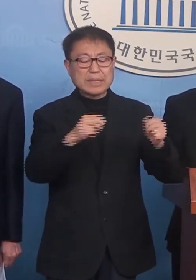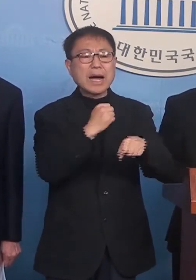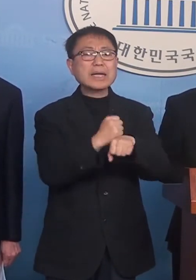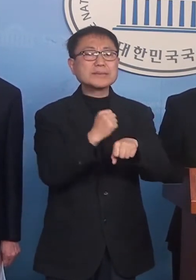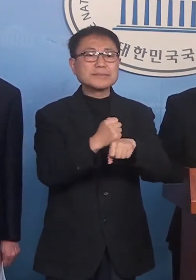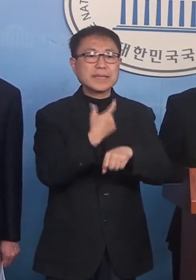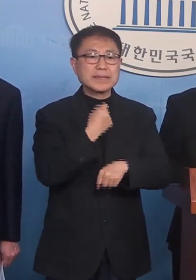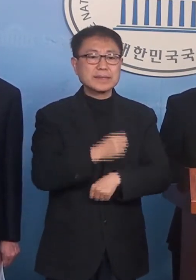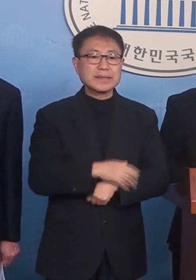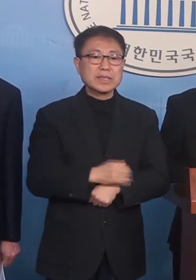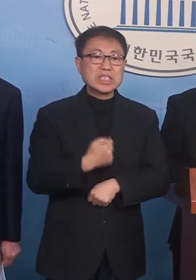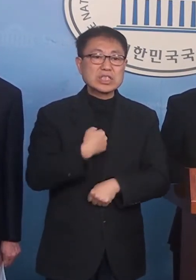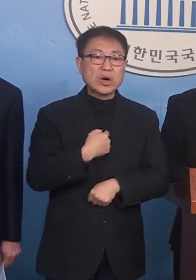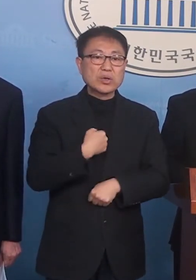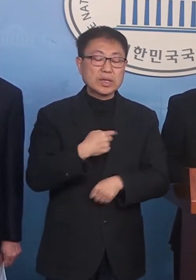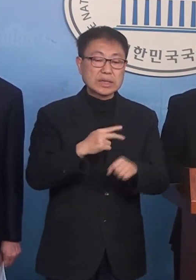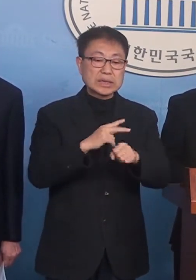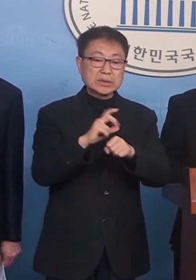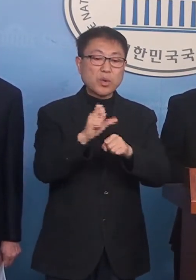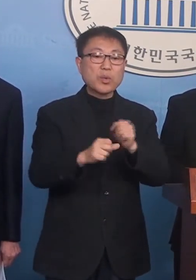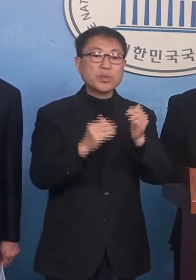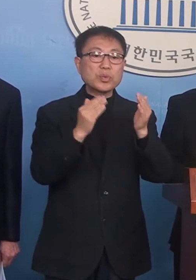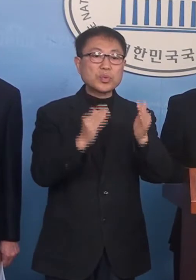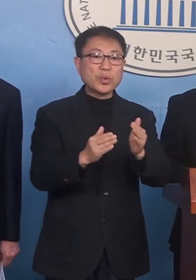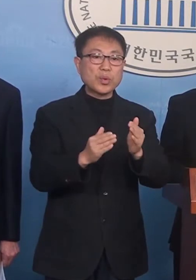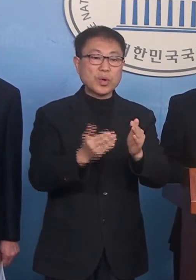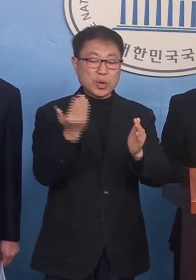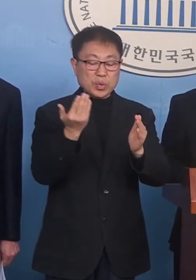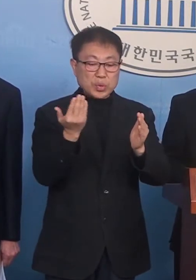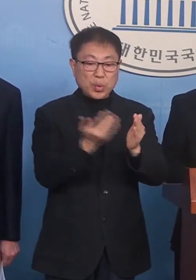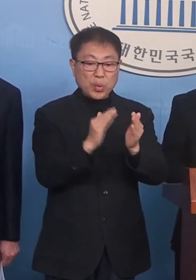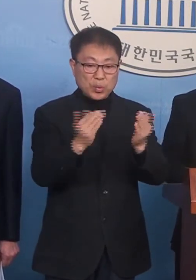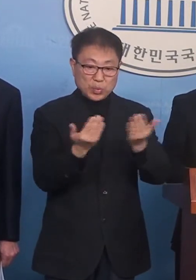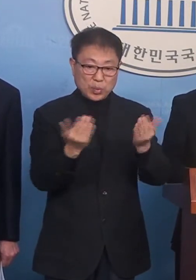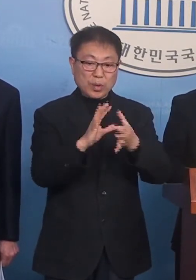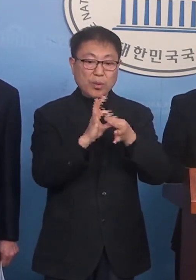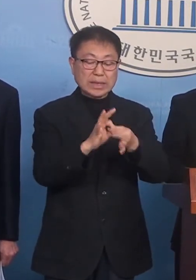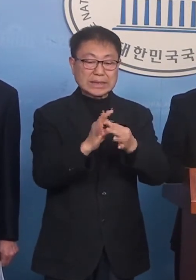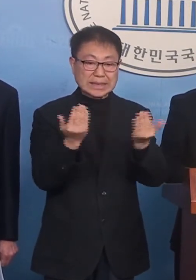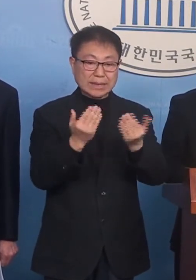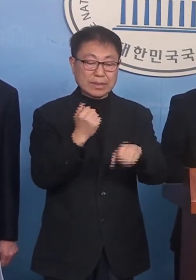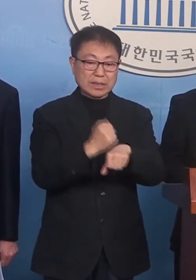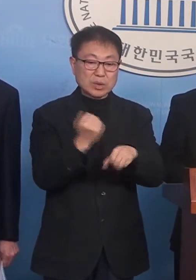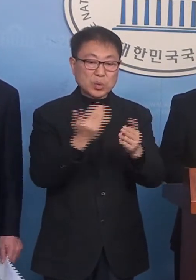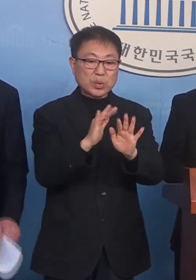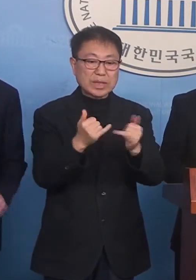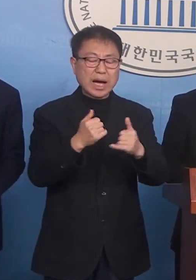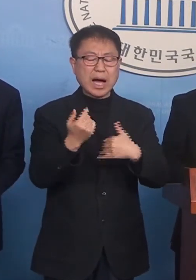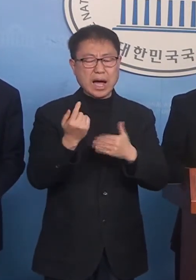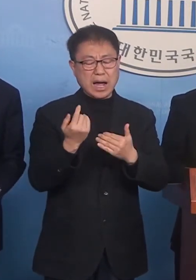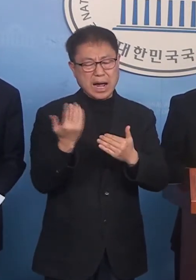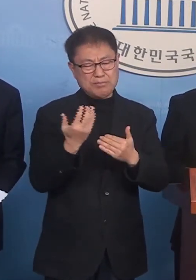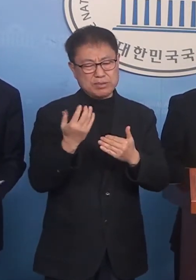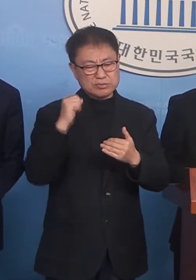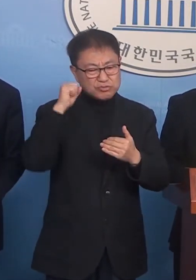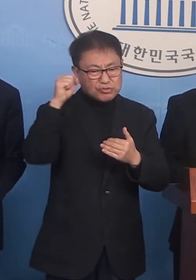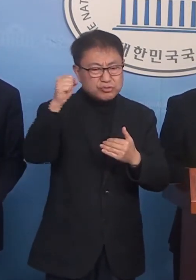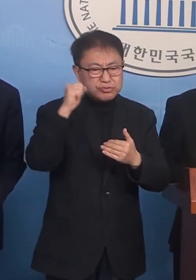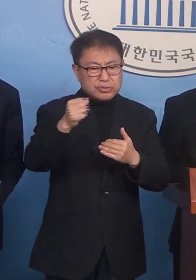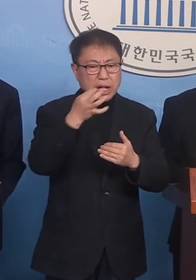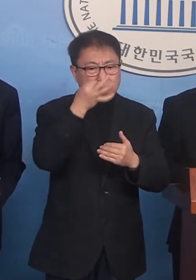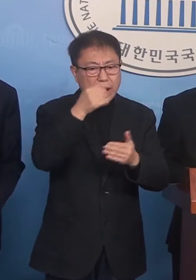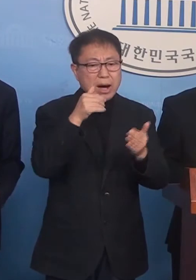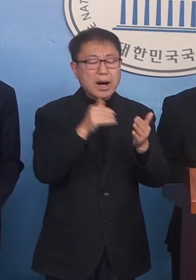앞장서겠습니다. 저는 약 25년간 농민노무사로서 활동하면서 노동자의 아픈 투쟁을